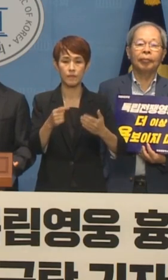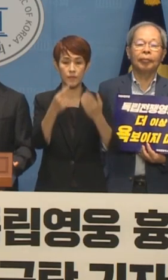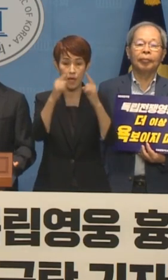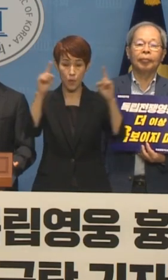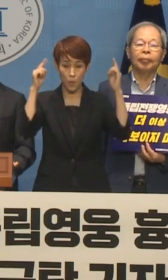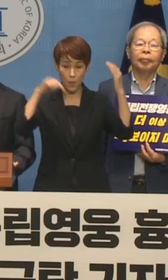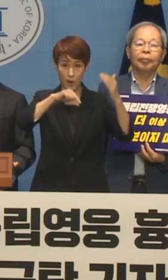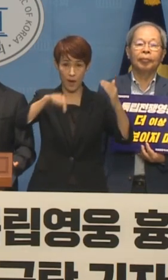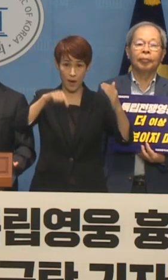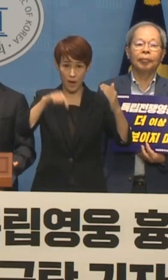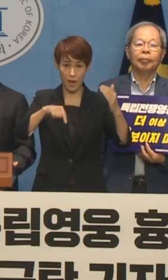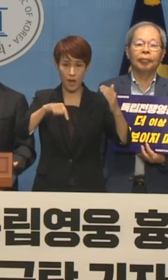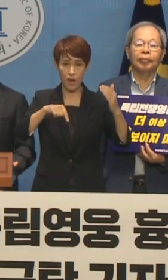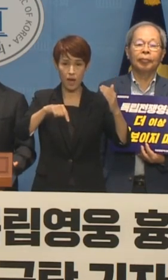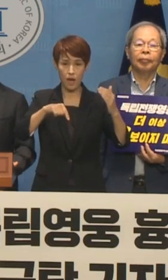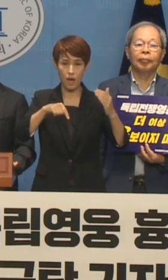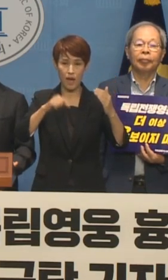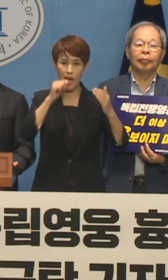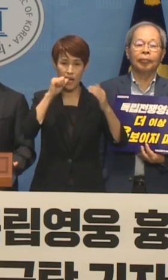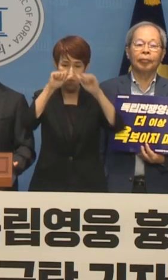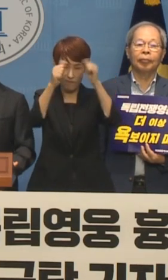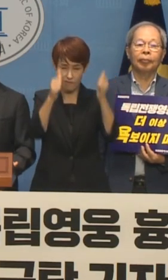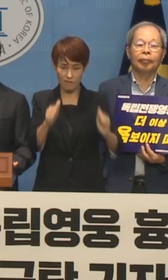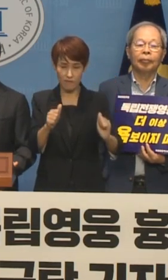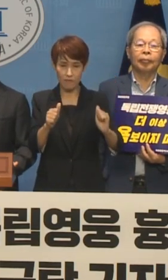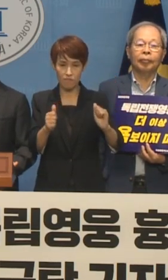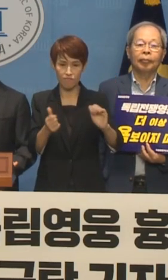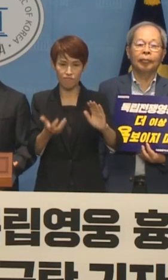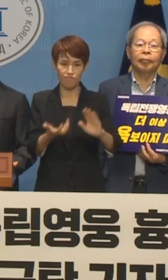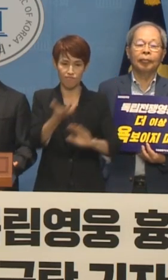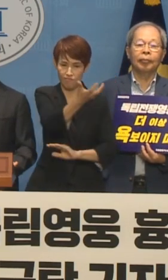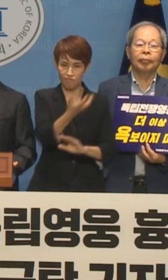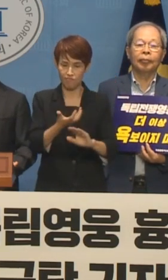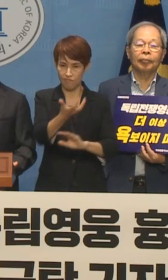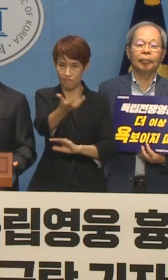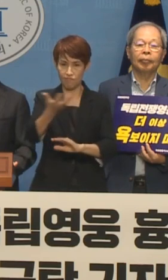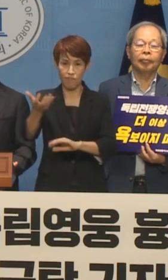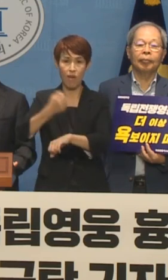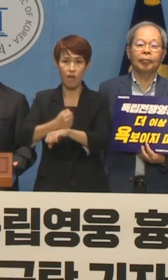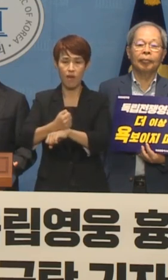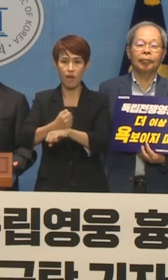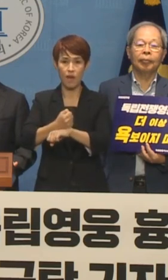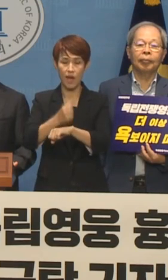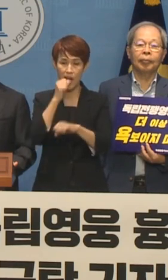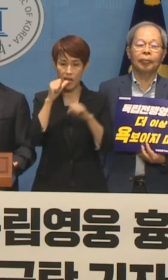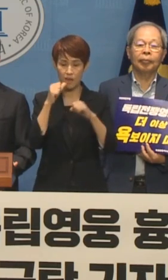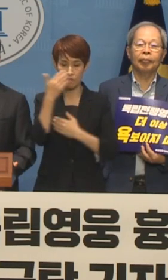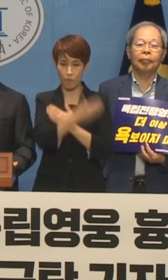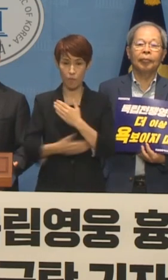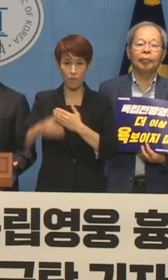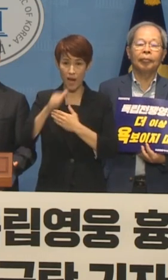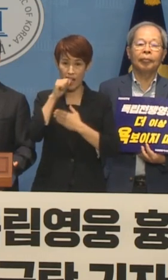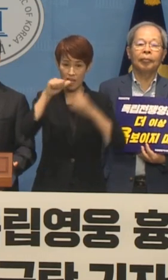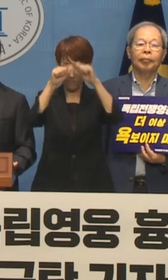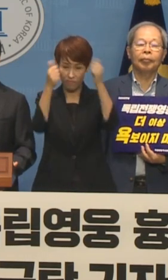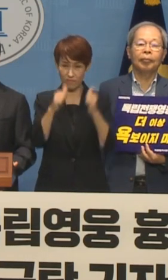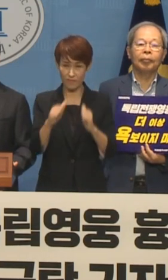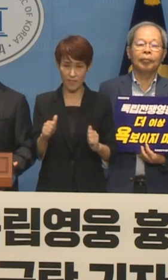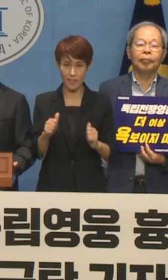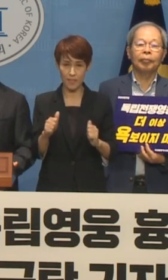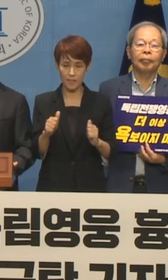있는 여러 기념물을 갖다 재배치한다는 명분으로 장군들의 흉상을 이전하는 걸 갖다가 이제